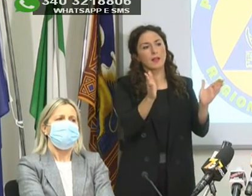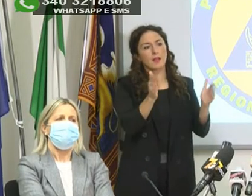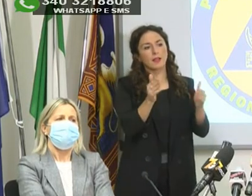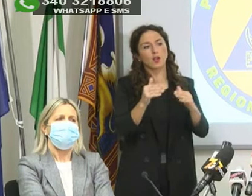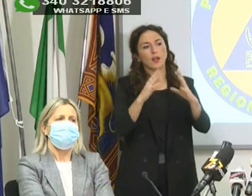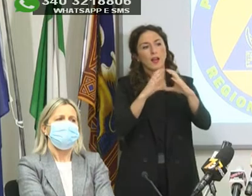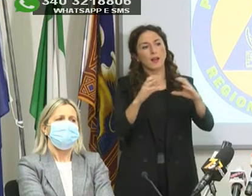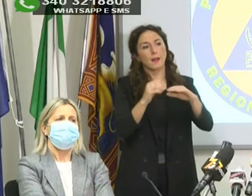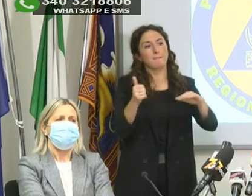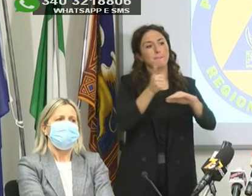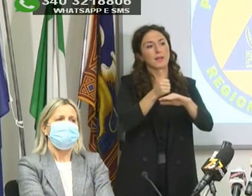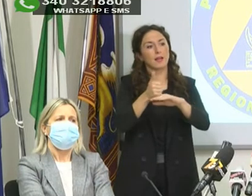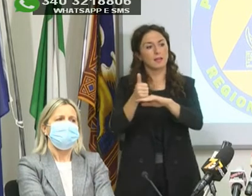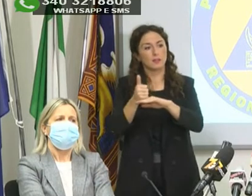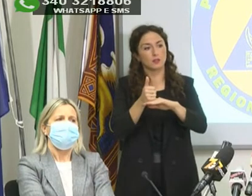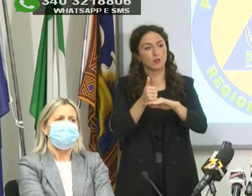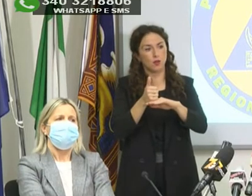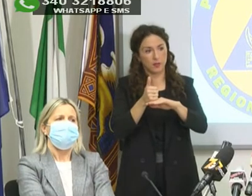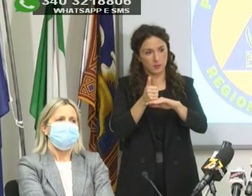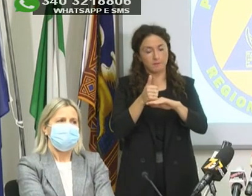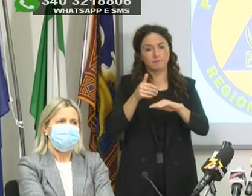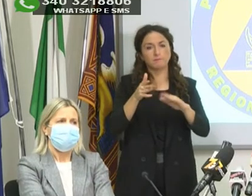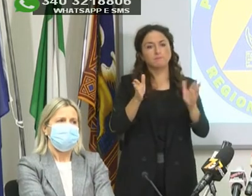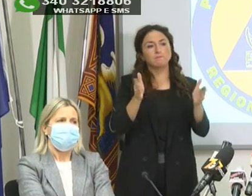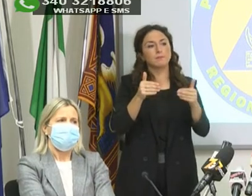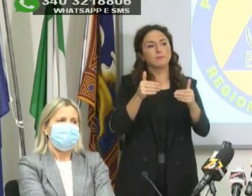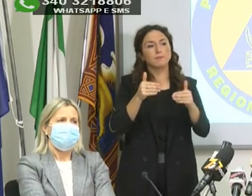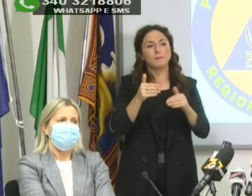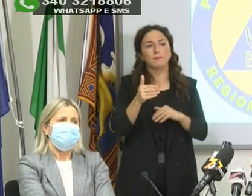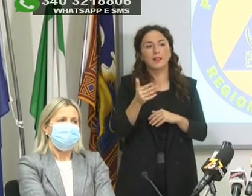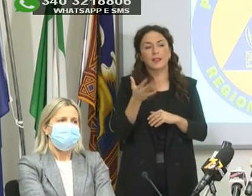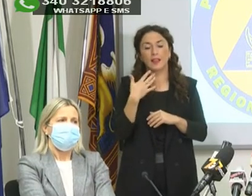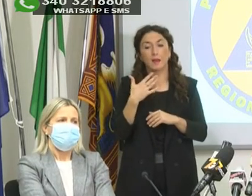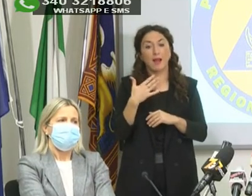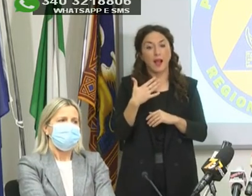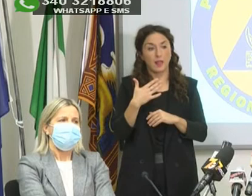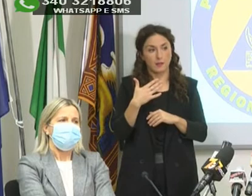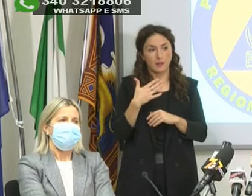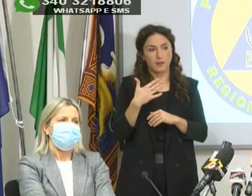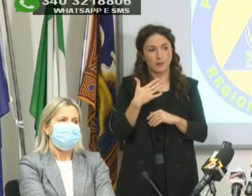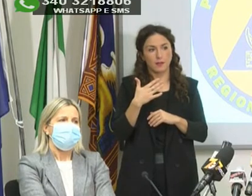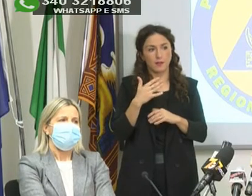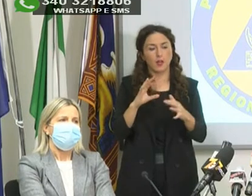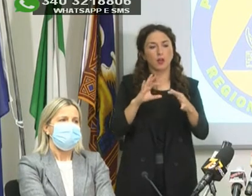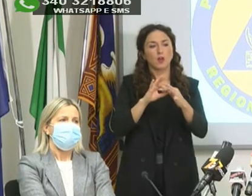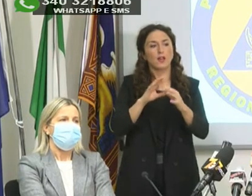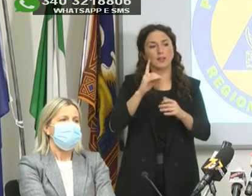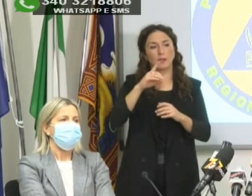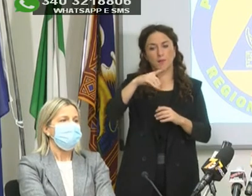dagli imprenditori del settore termale, chiedono un'informazione riguardante il